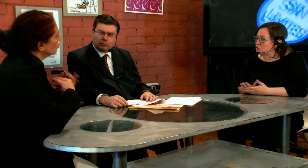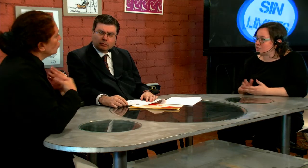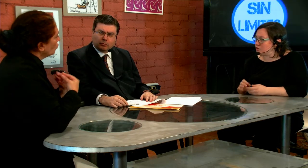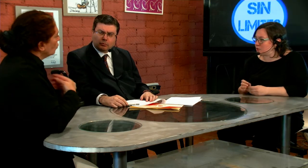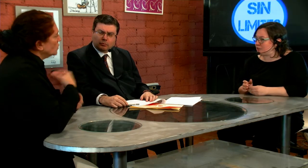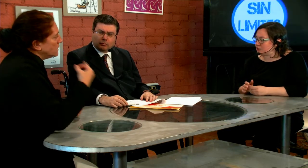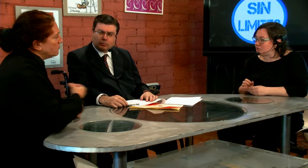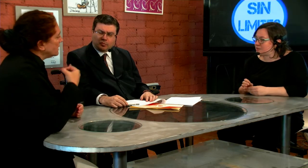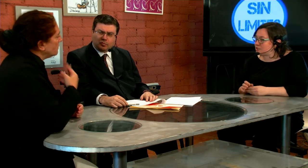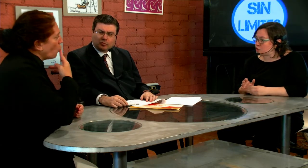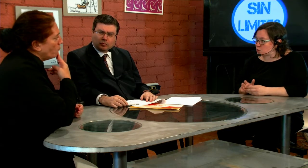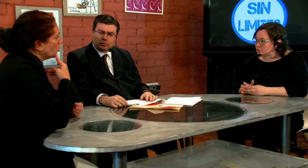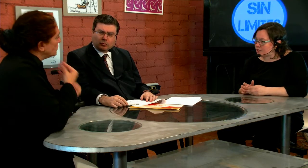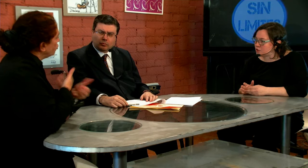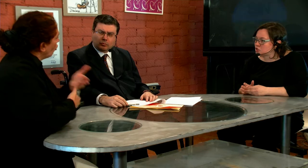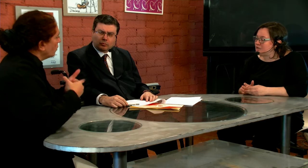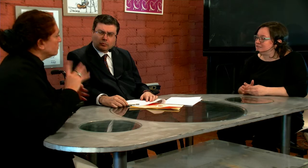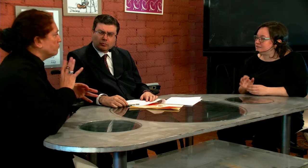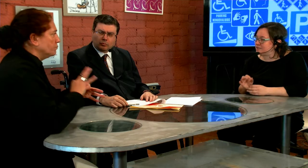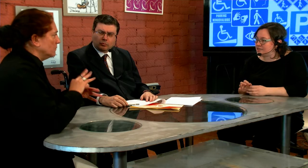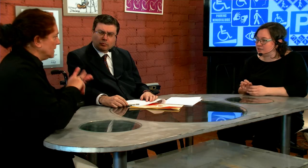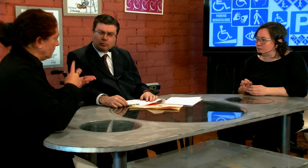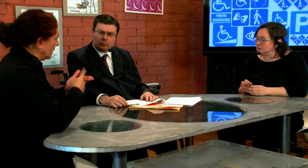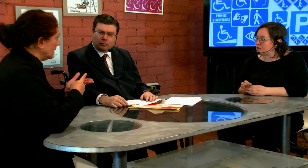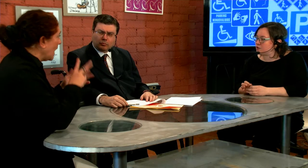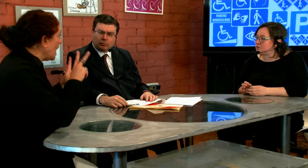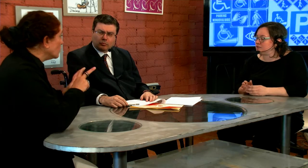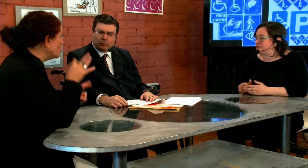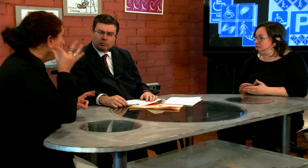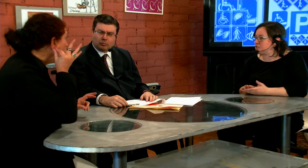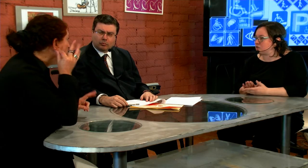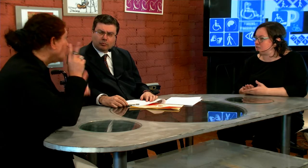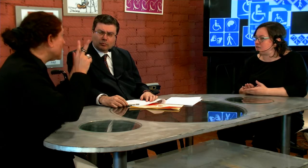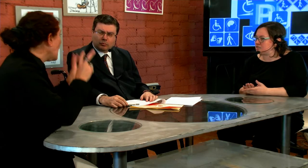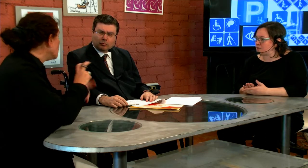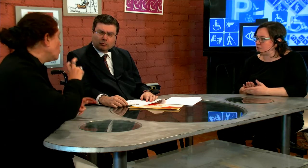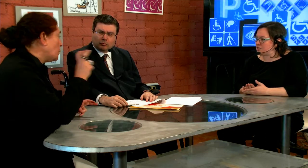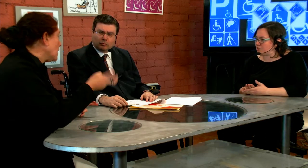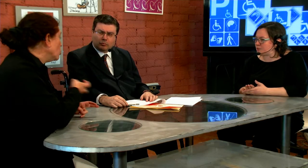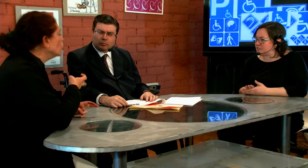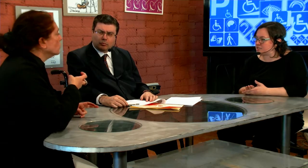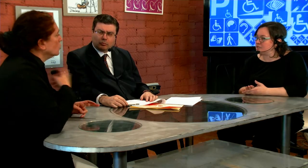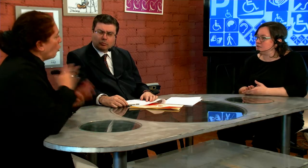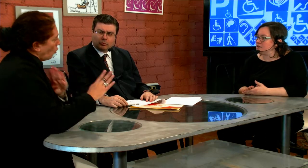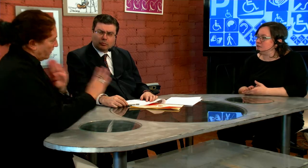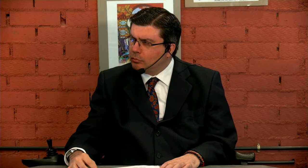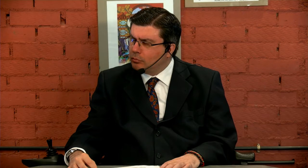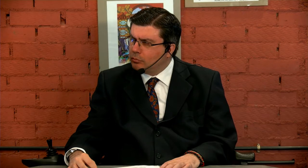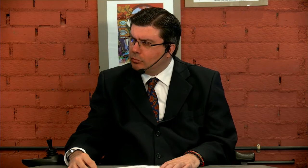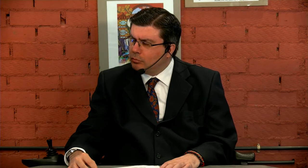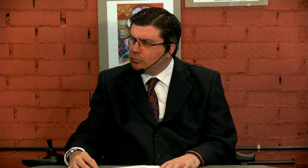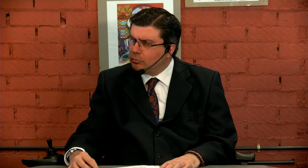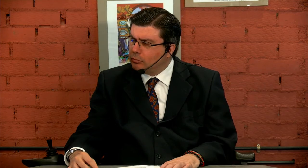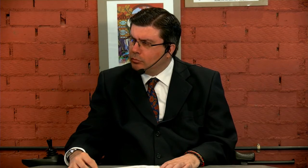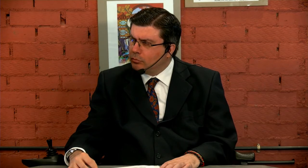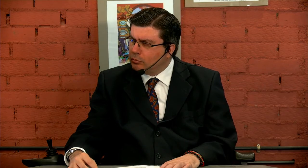hemos conseguido que obligatoriamente los juzgados tienen la obligación de solicitar el servicio de intérpretes. Entonces, claro,